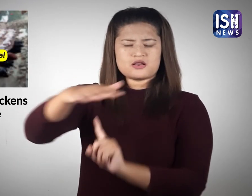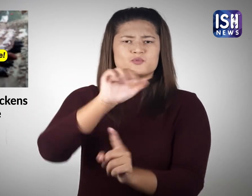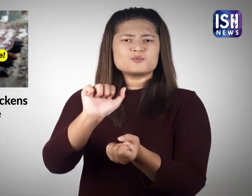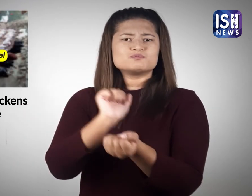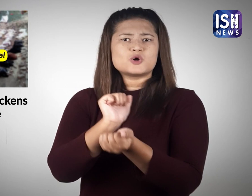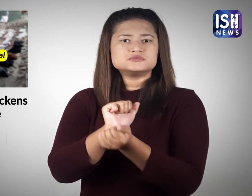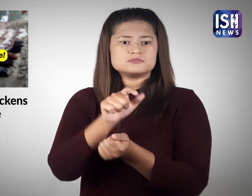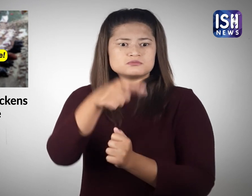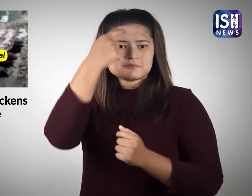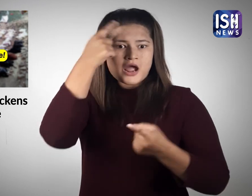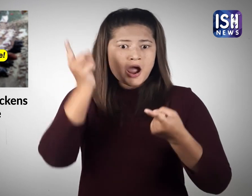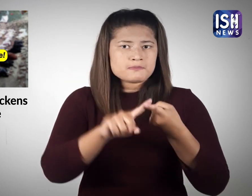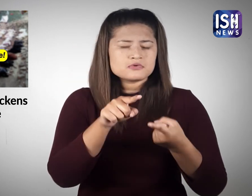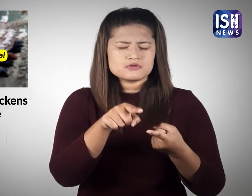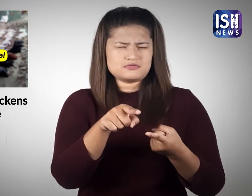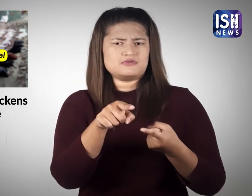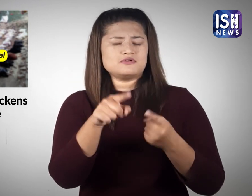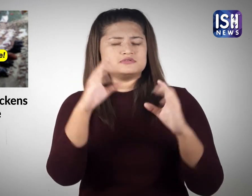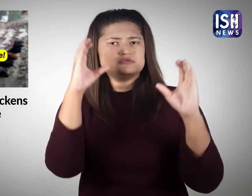अस्मंजस में डाल दिया है।